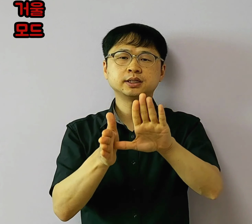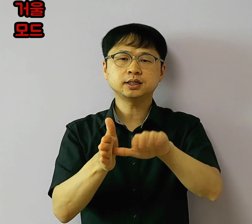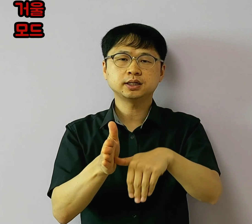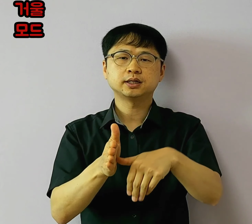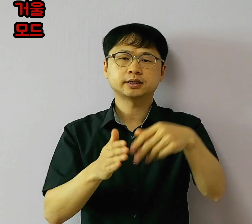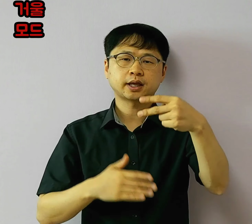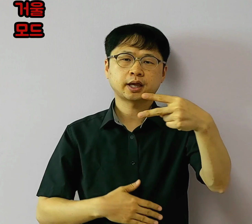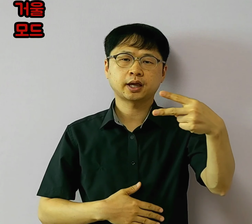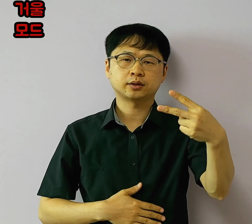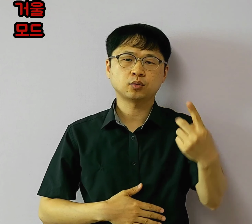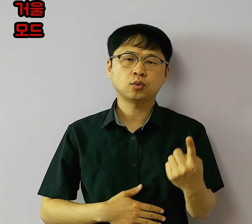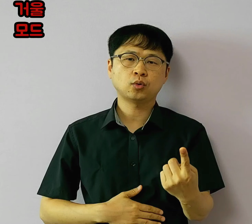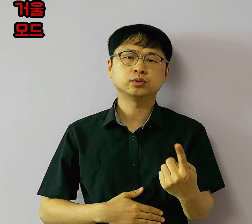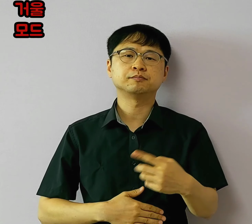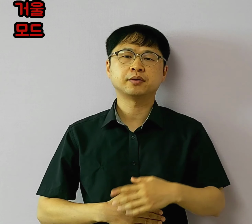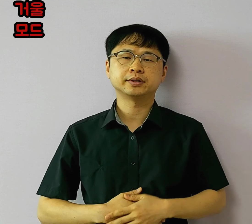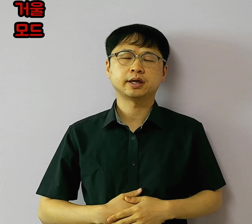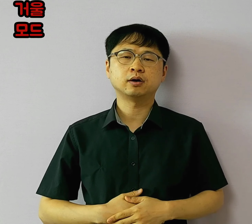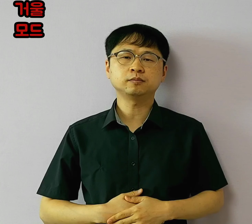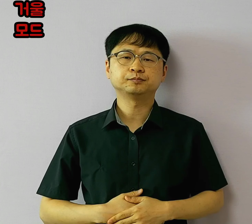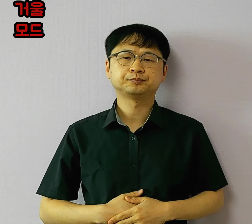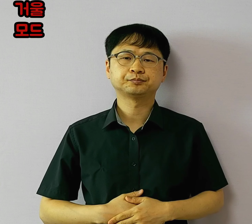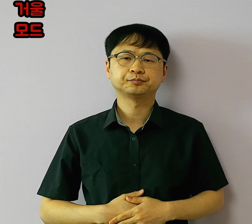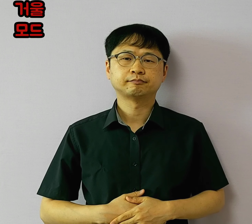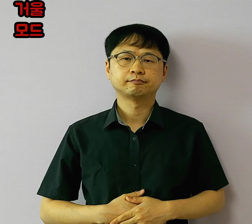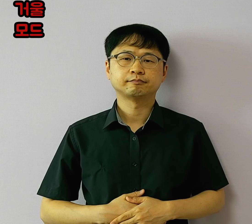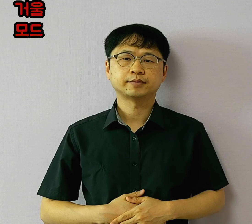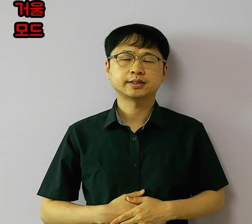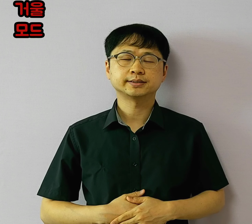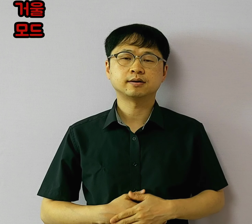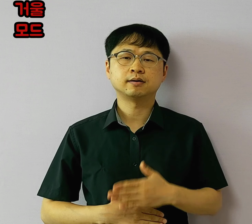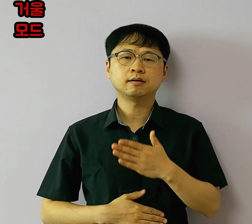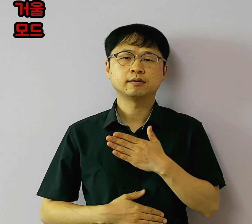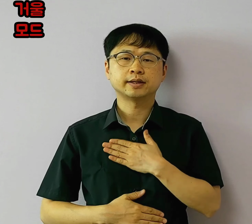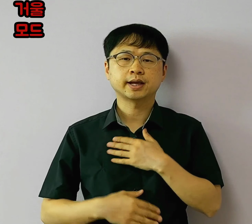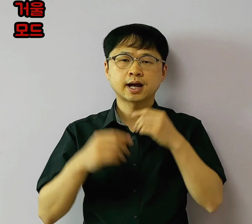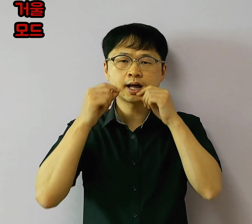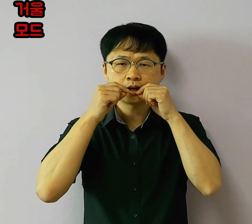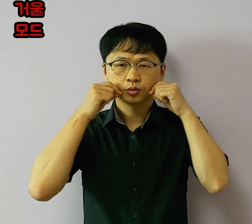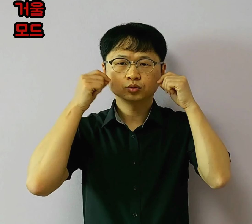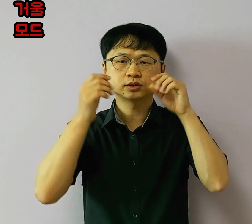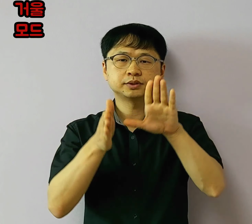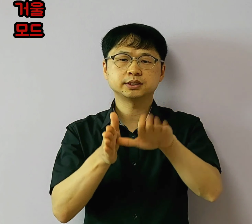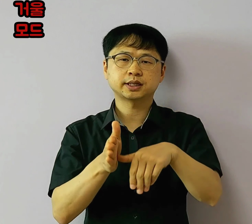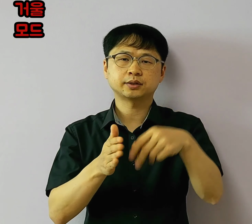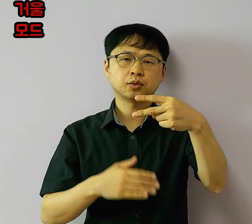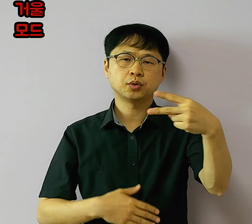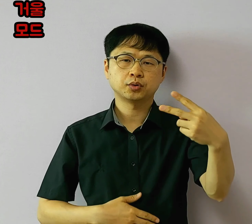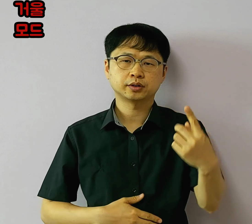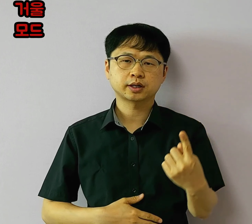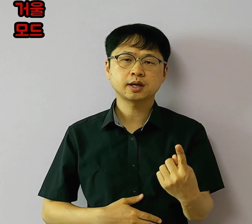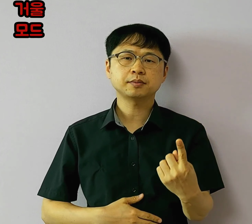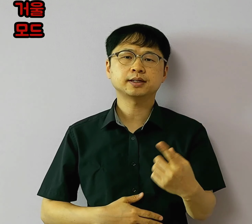질 때도는 배웠네요. 네, 그래서 내가 웃음 질 때도 이렇게